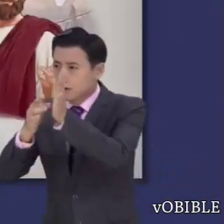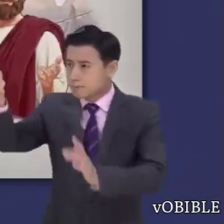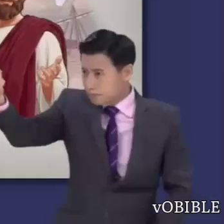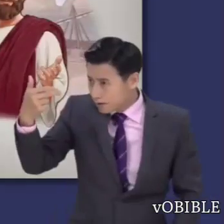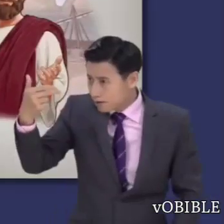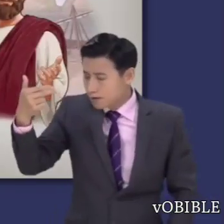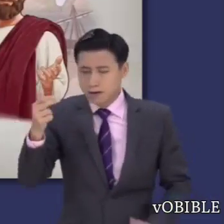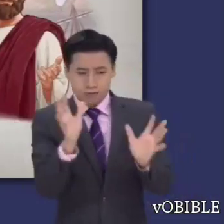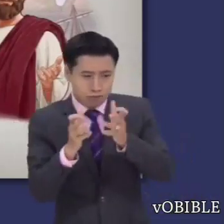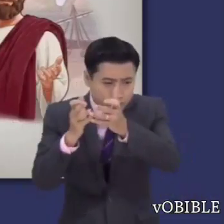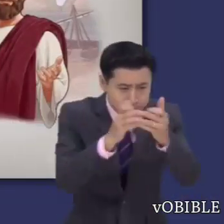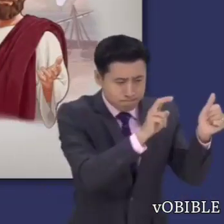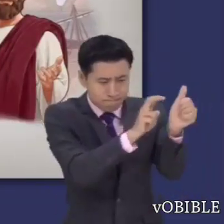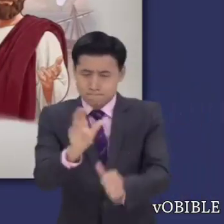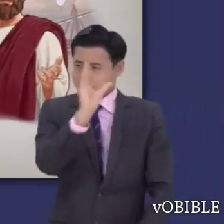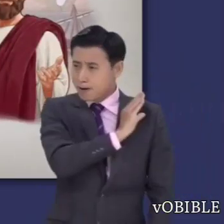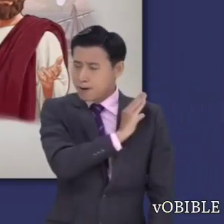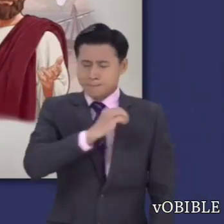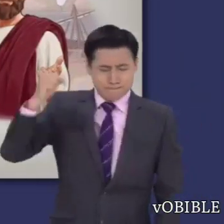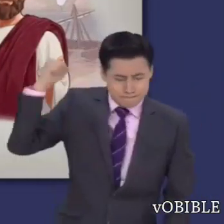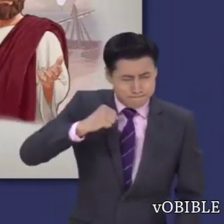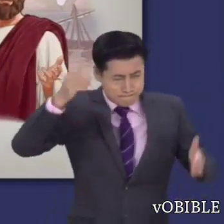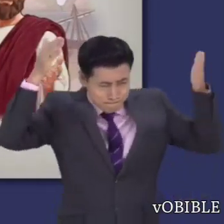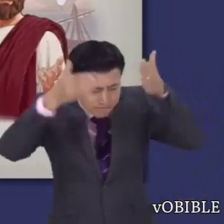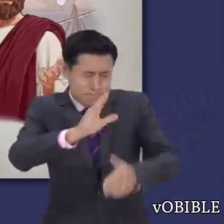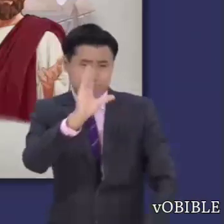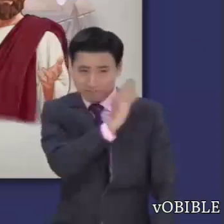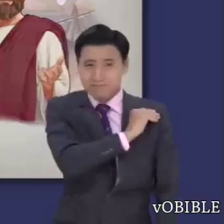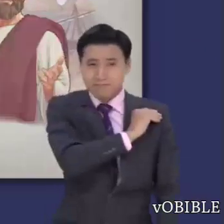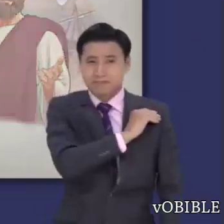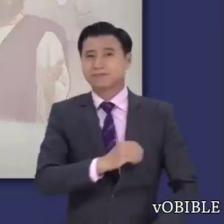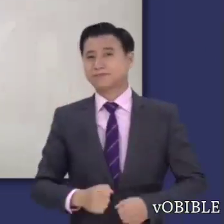耶稣给他的仁爱吩咐去做，喂养我的小绵羊。